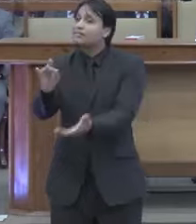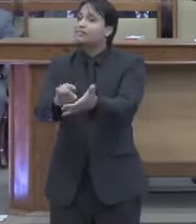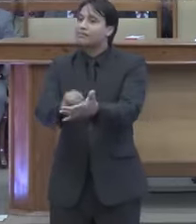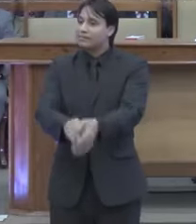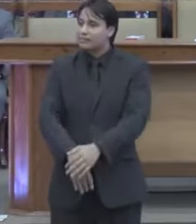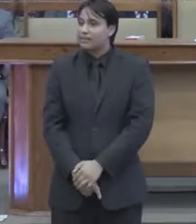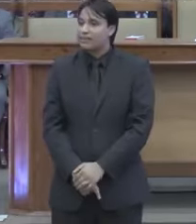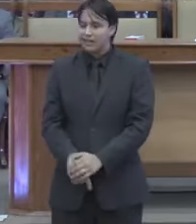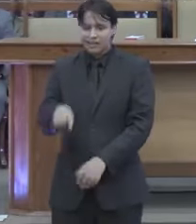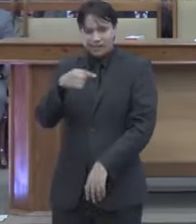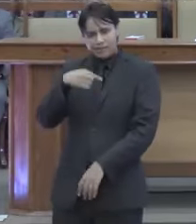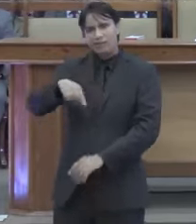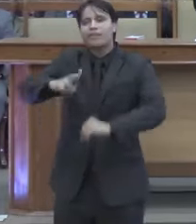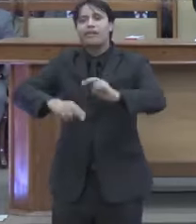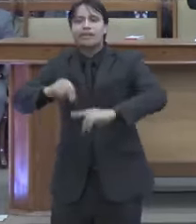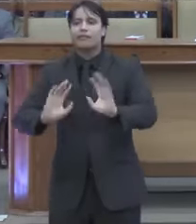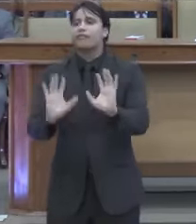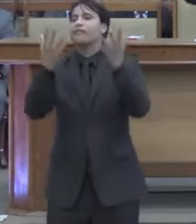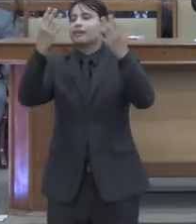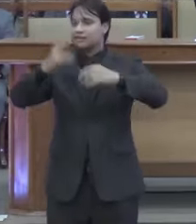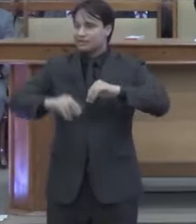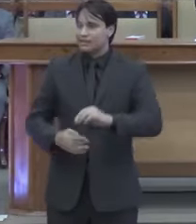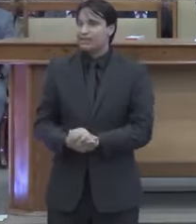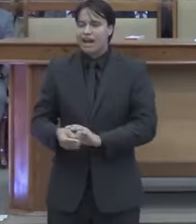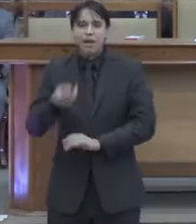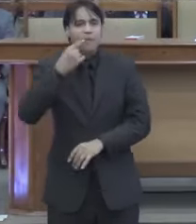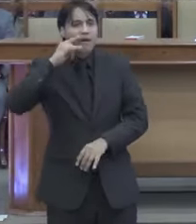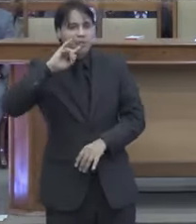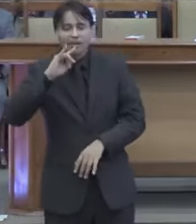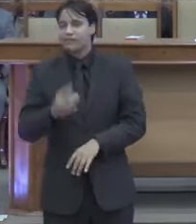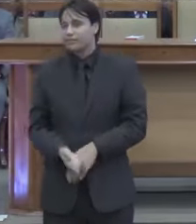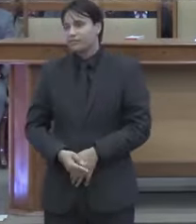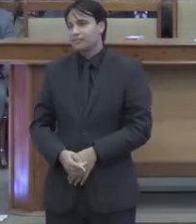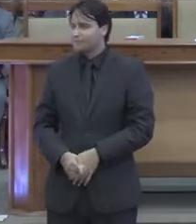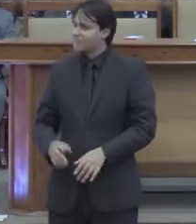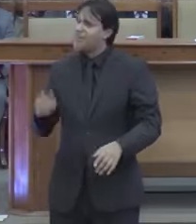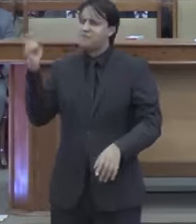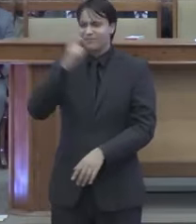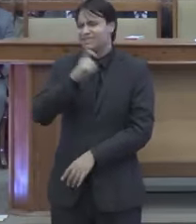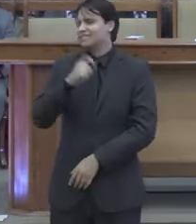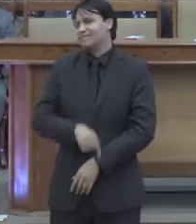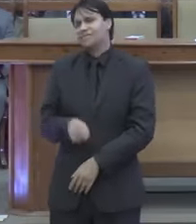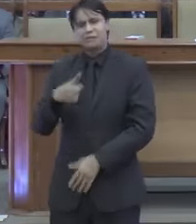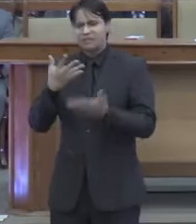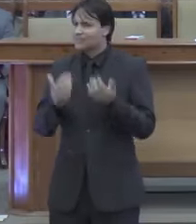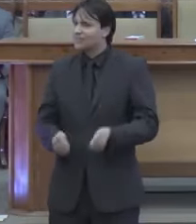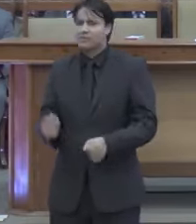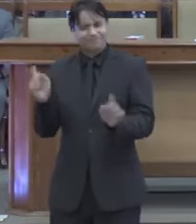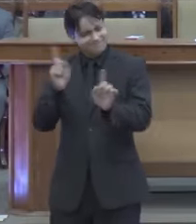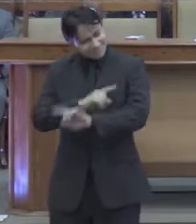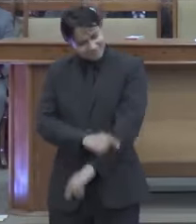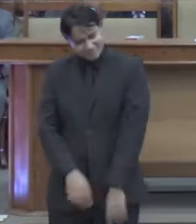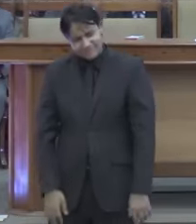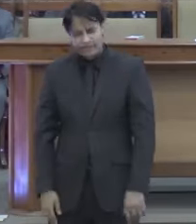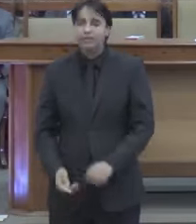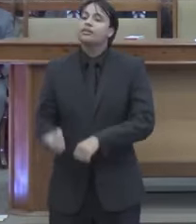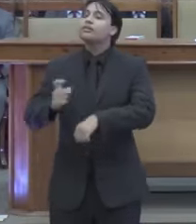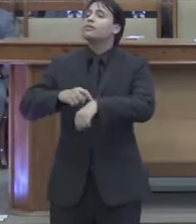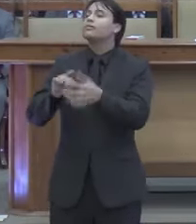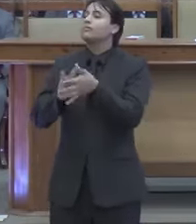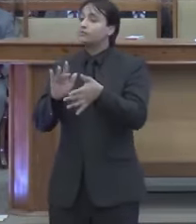Está na festa junina, aceitou Jesus, mas está bebendo cachaça, tu não aceitou ainda. Quando Jesus entra em tu,